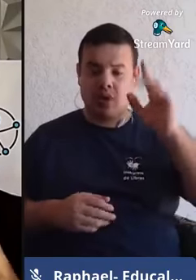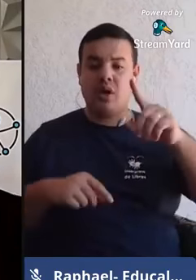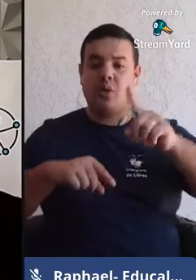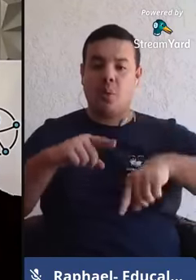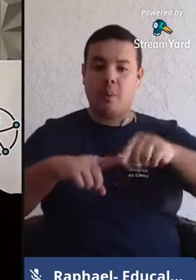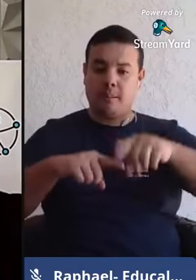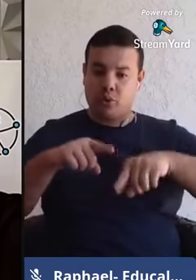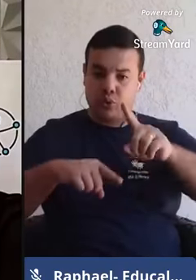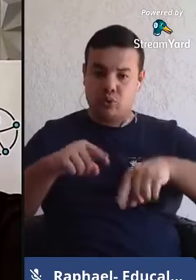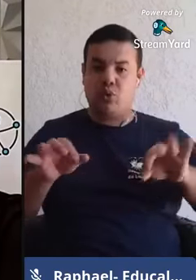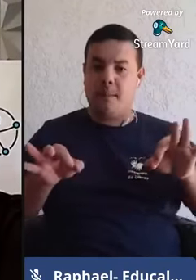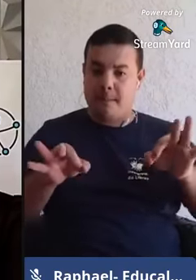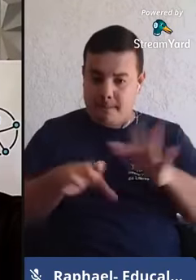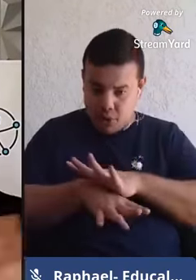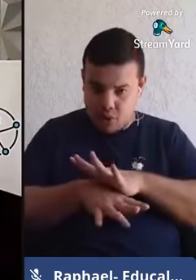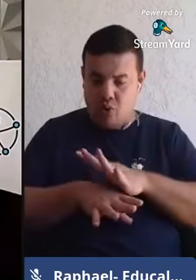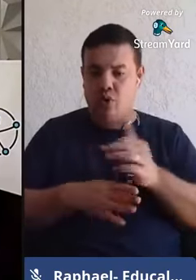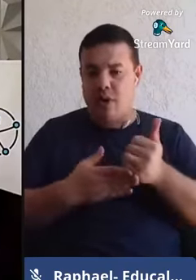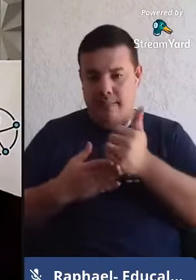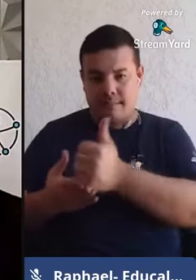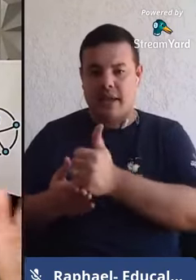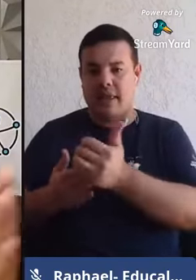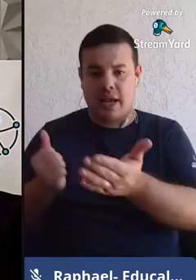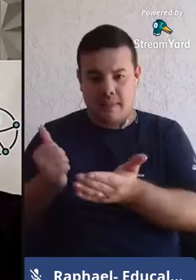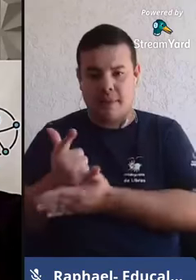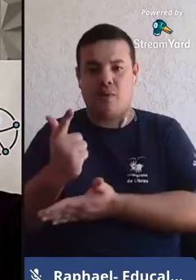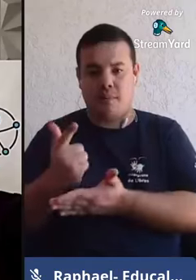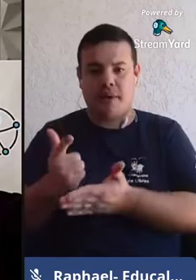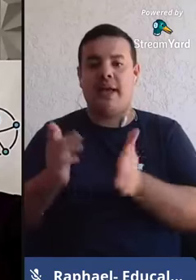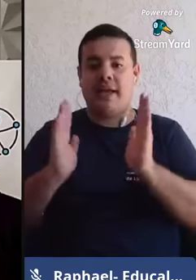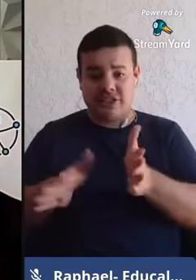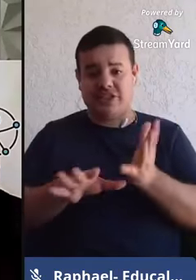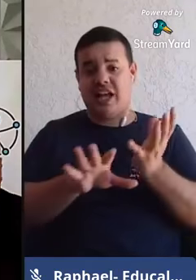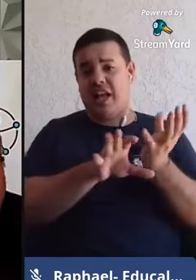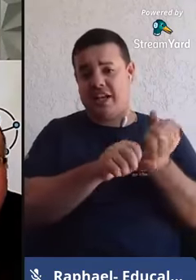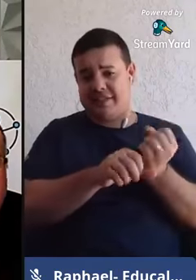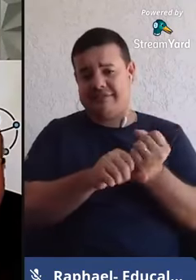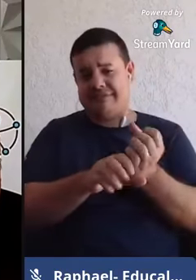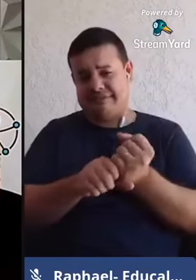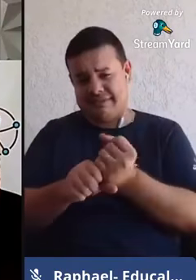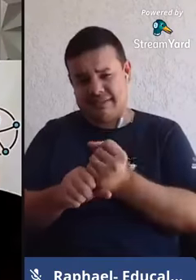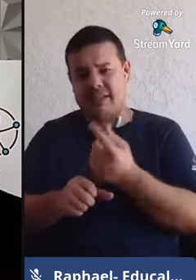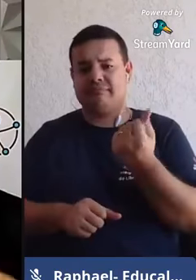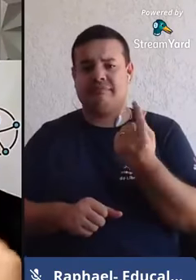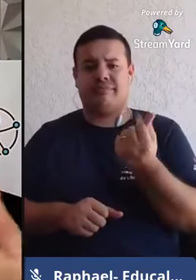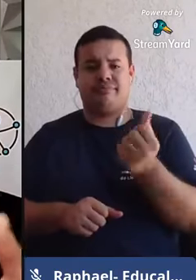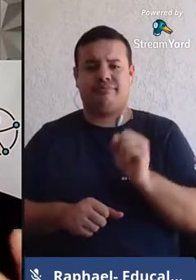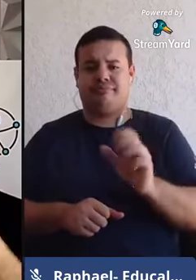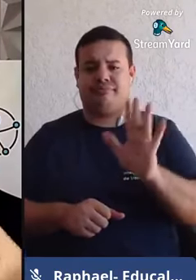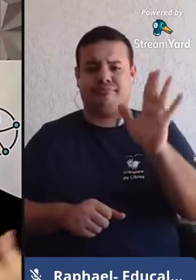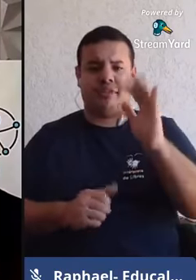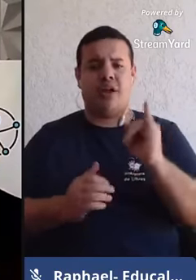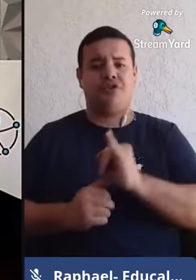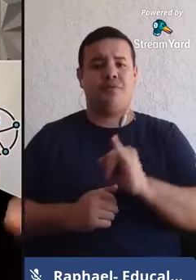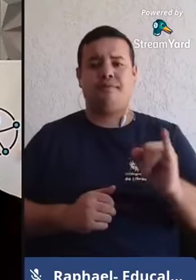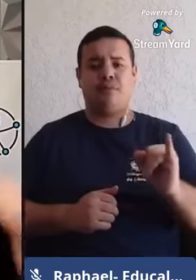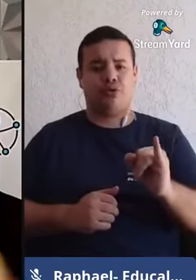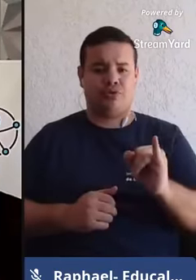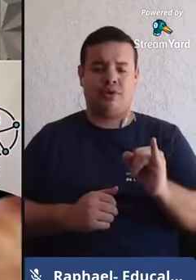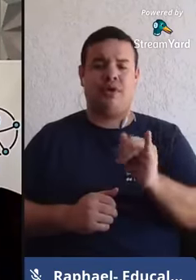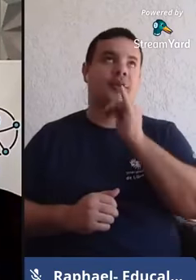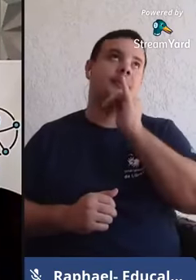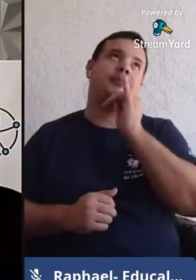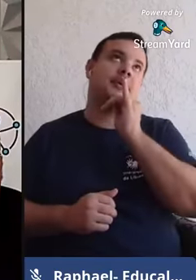sai da fábrica, para chegar no consumidor, ele já vem agregando nele ali uma carga tributária gigantesca. Então, um produto que podia custar, sei